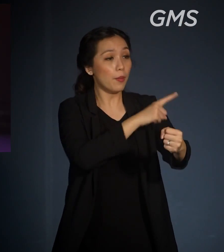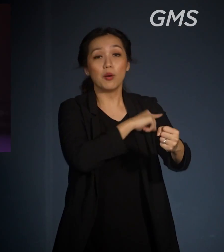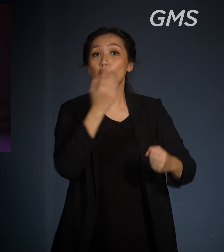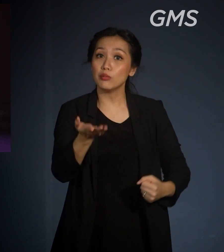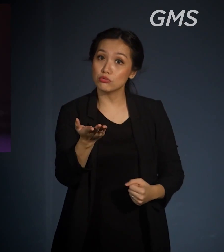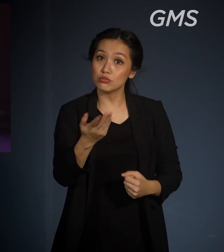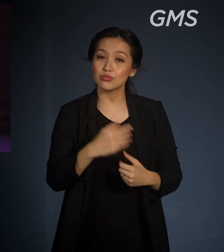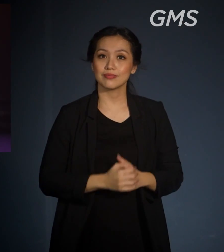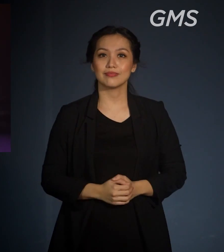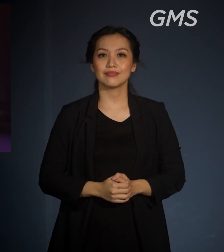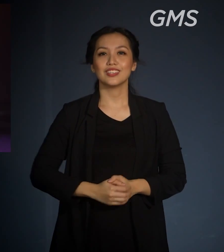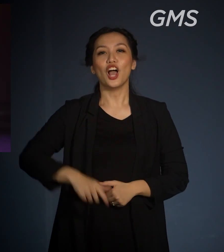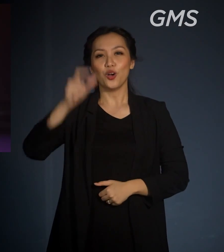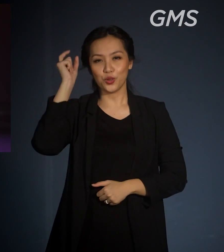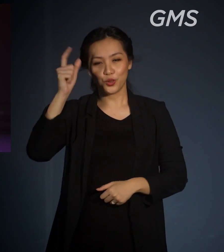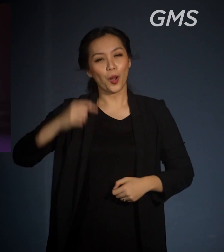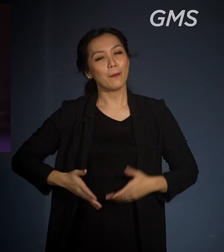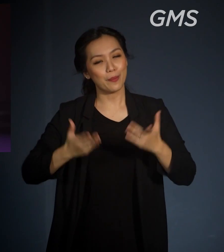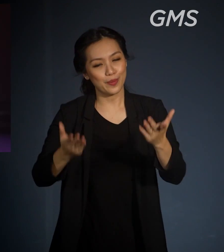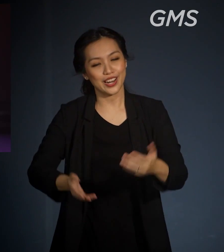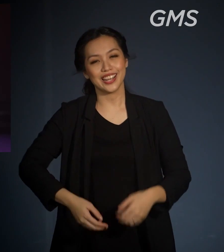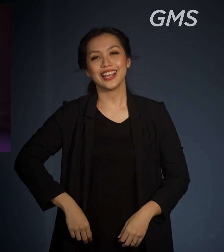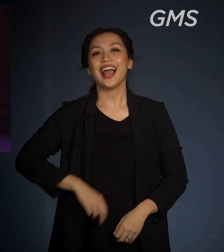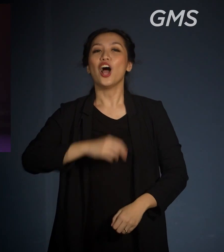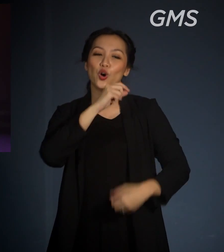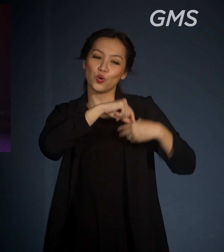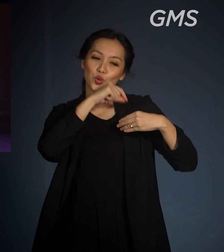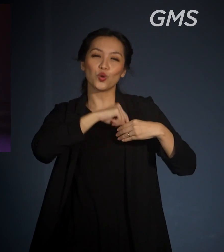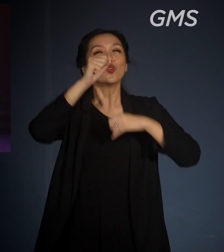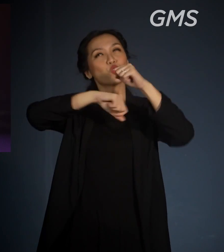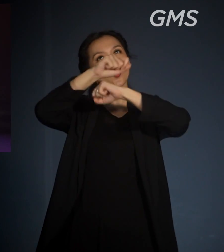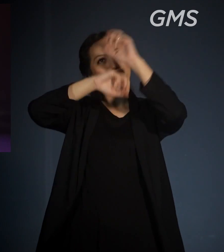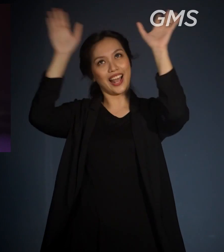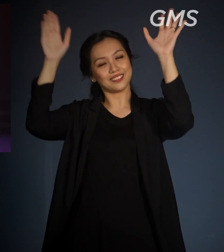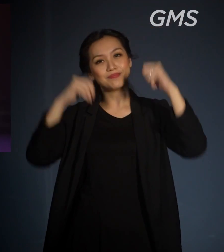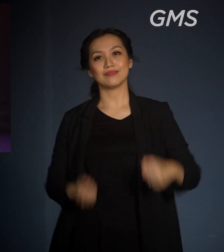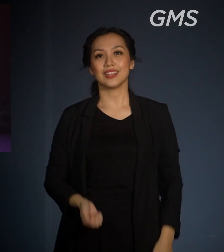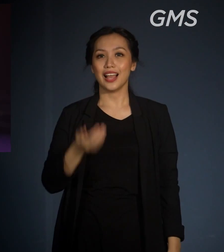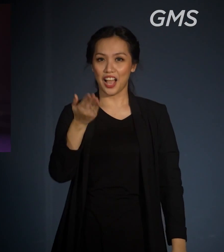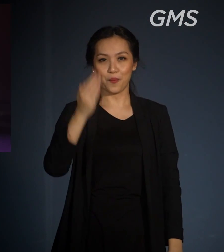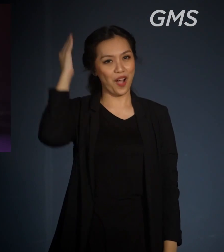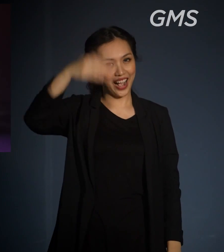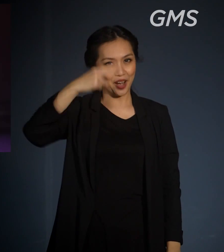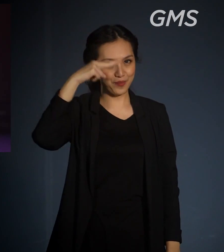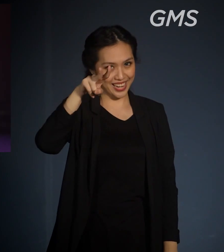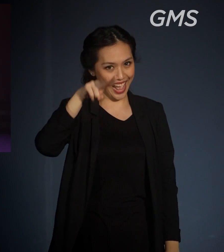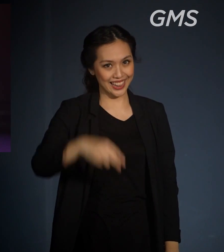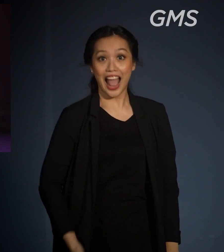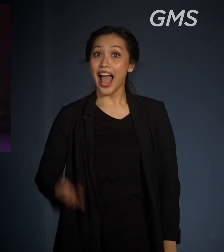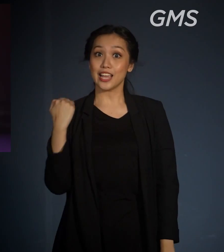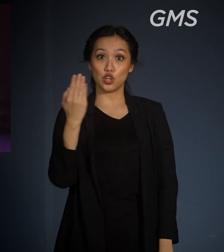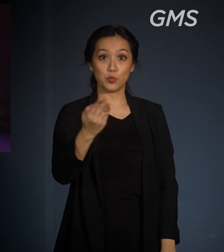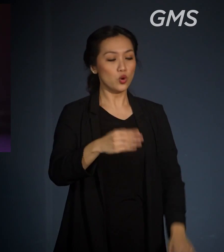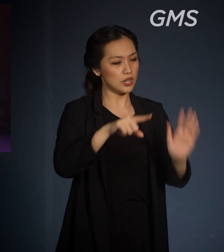ini untuk menguntungkan kerajaan sorga. Dan lihat, hidupmu malah